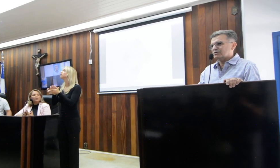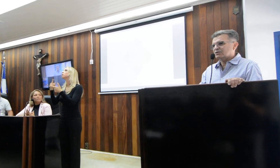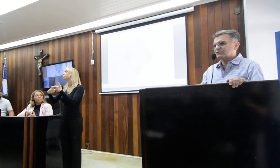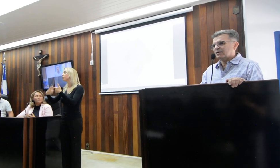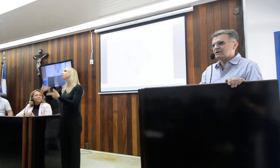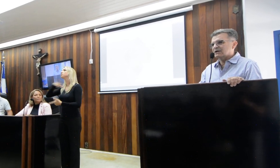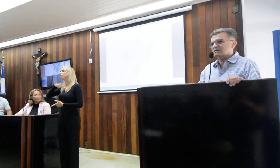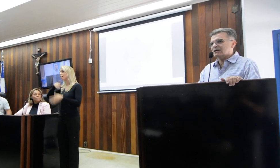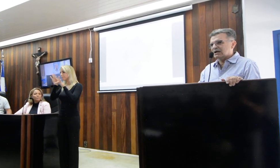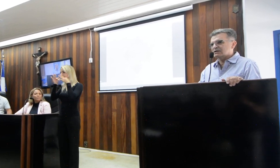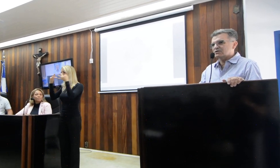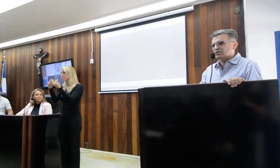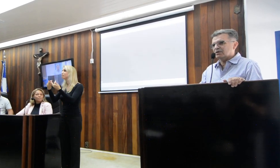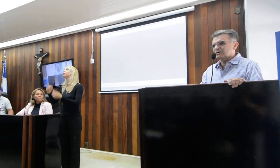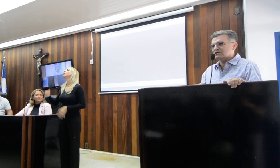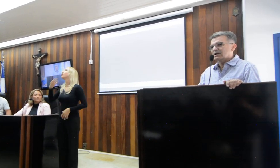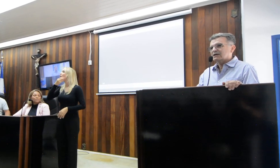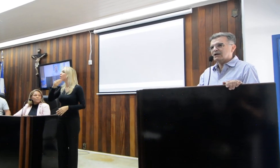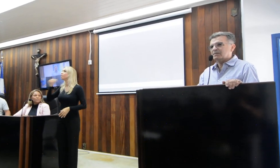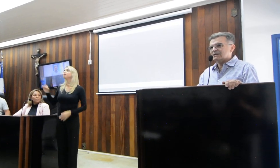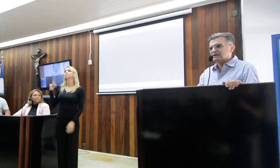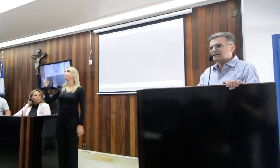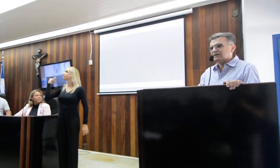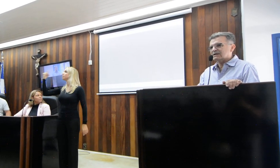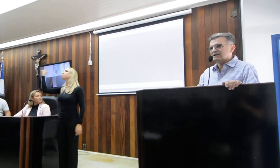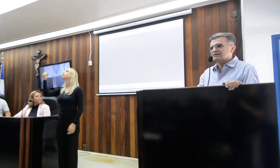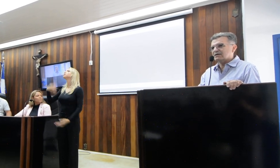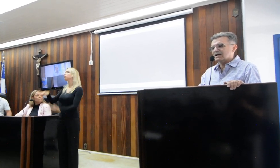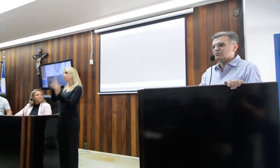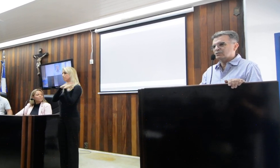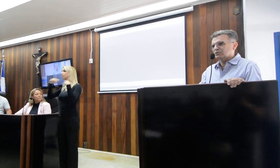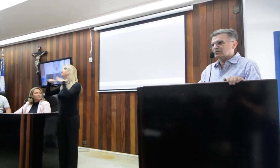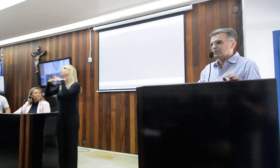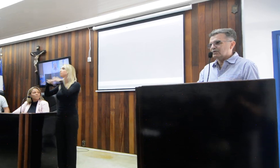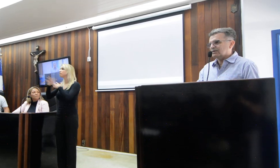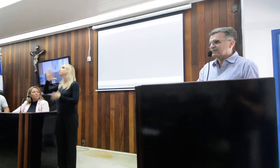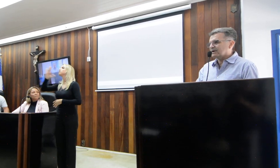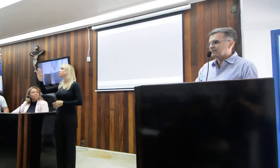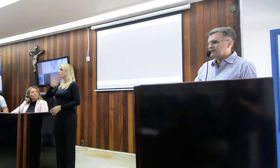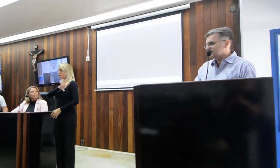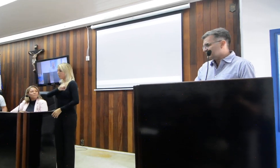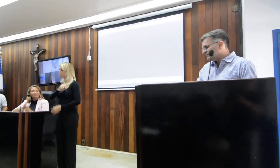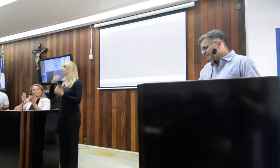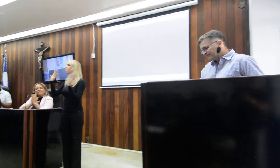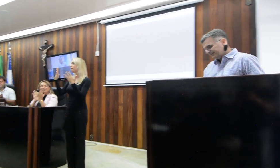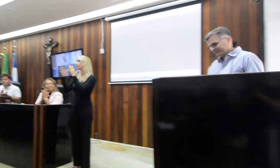porque tiveram em suas famílias grandes homens que representaram essa cidade com muito amor.